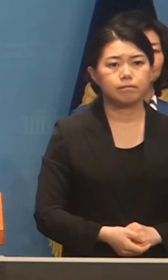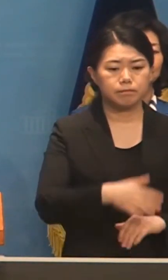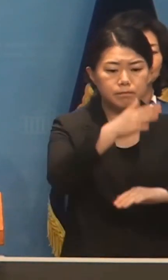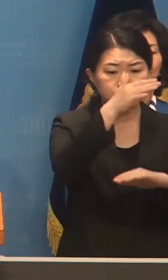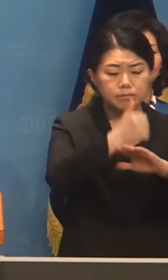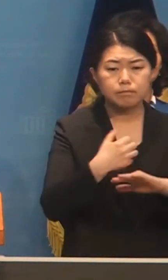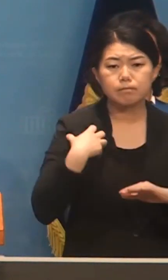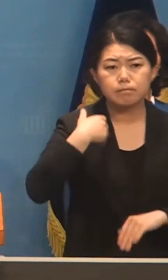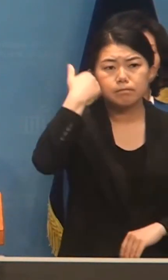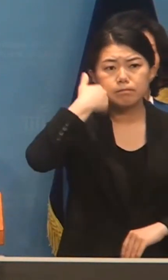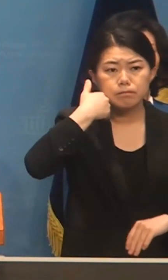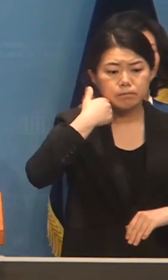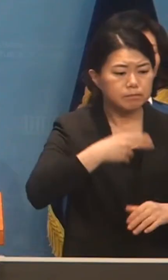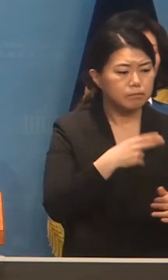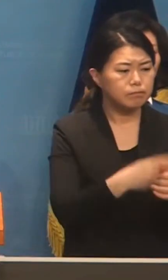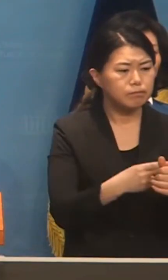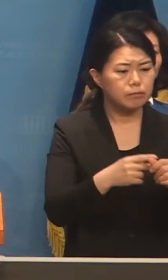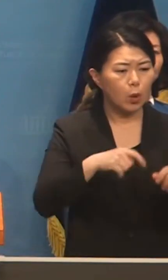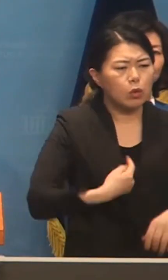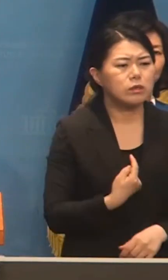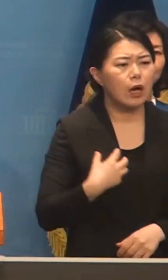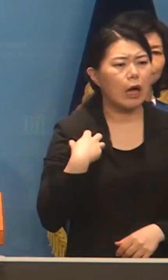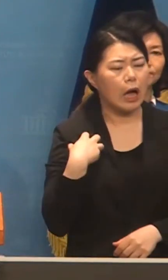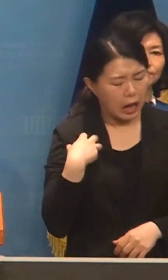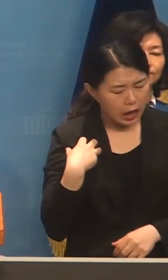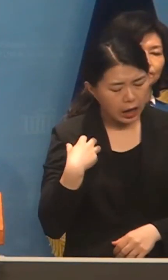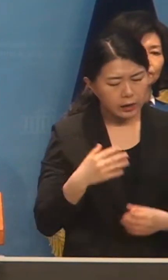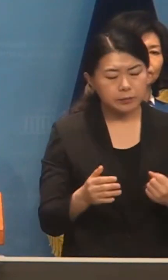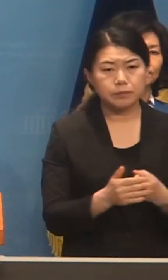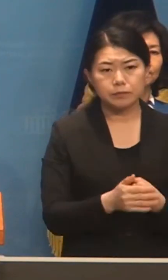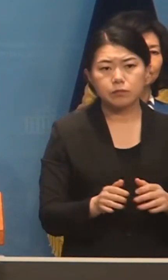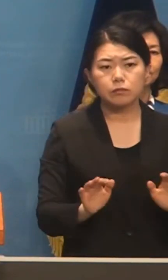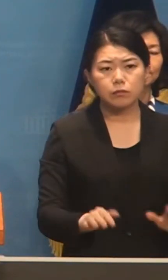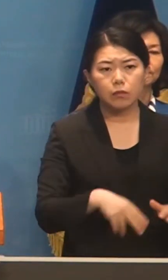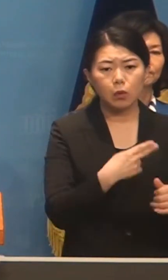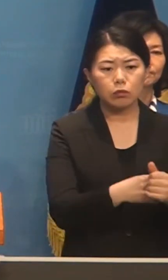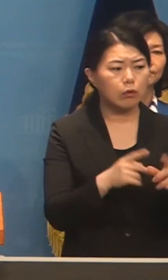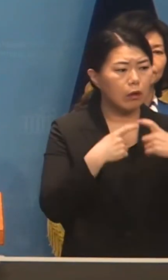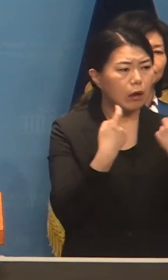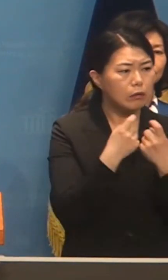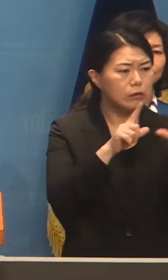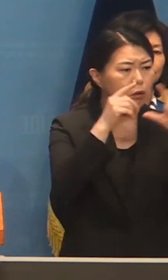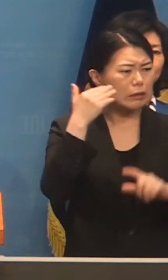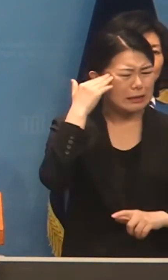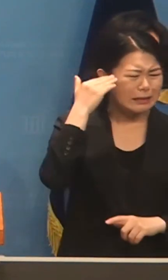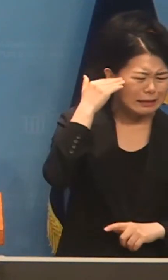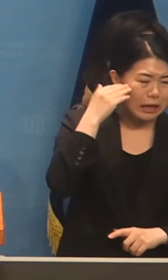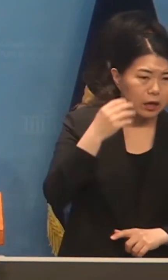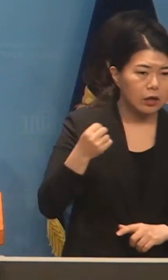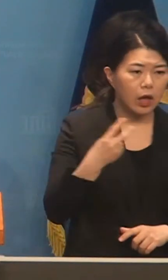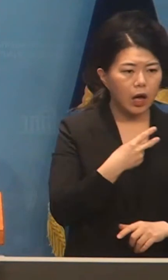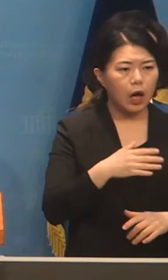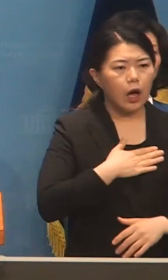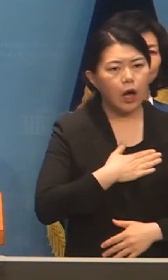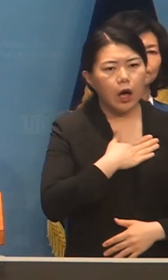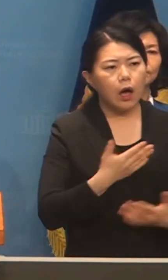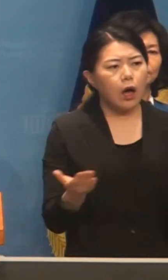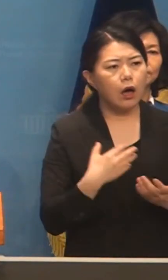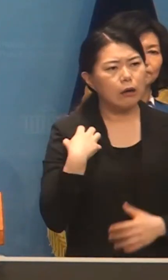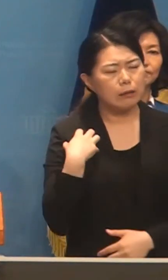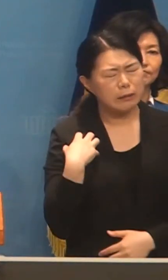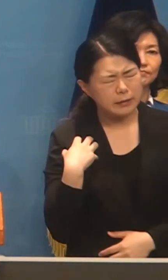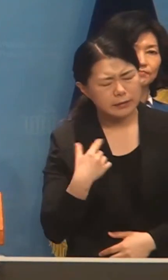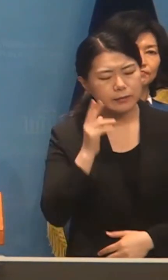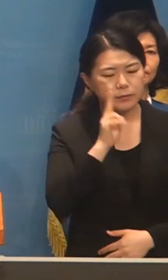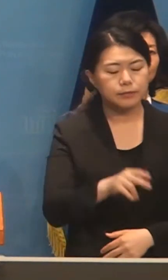최종 책임이 교사 개인에게 전가되는 현재 구조 속에서 교사는 사생활도 침해당하고 과중한 감정노동도 따먹고 있는